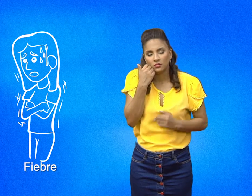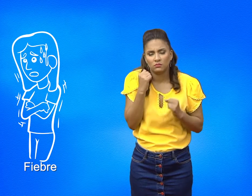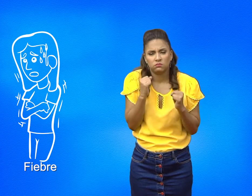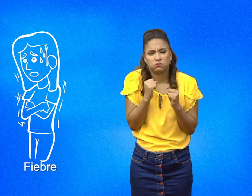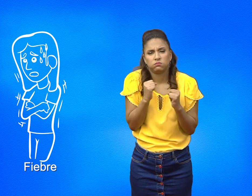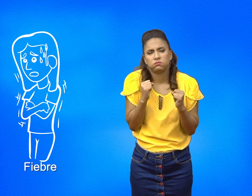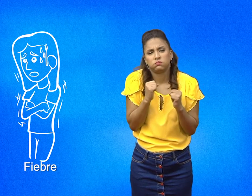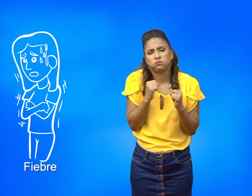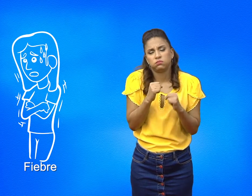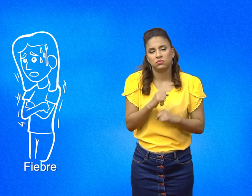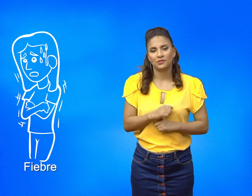fiebre